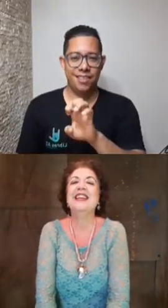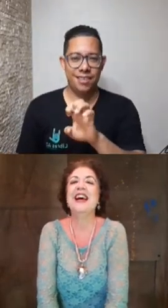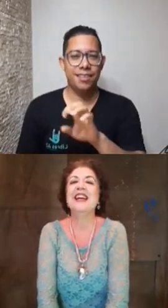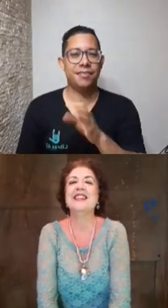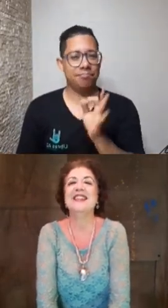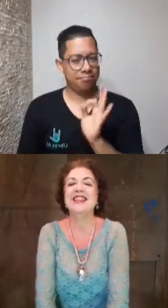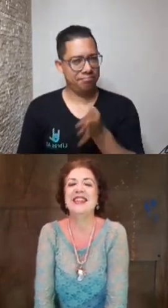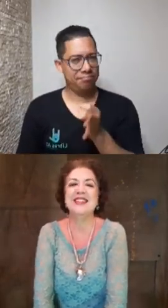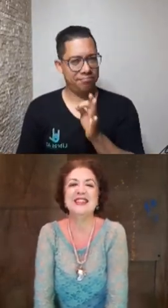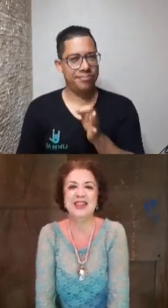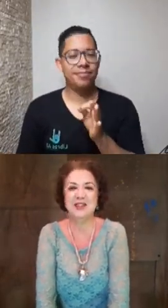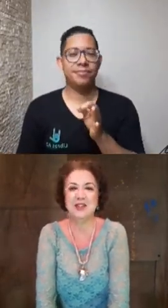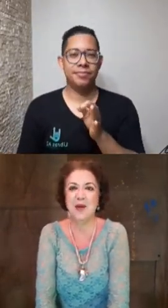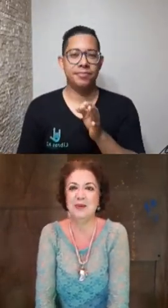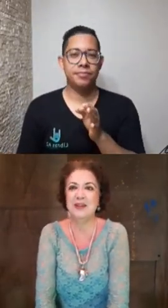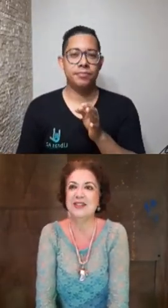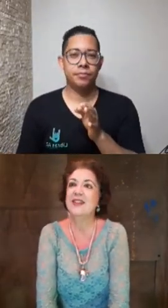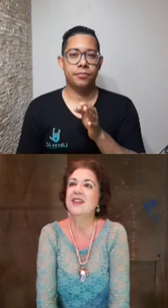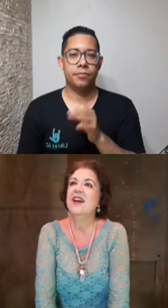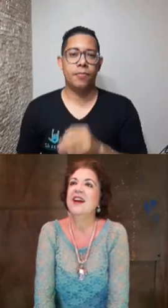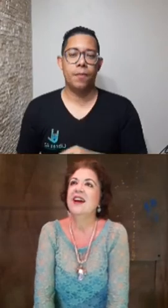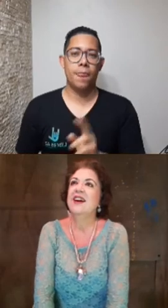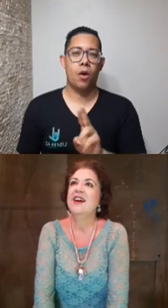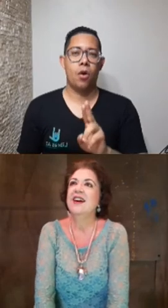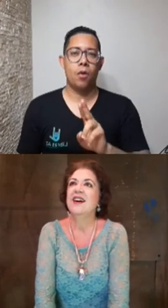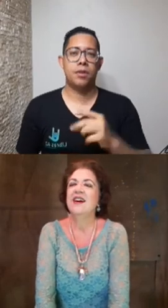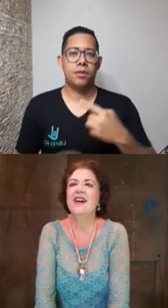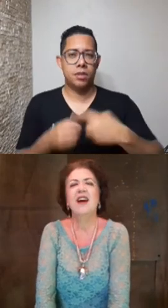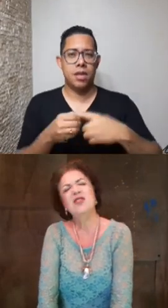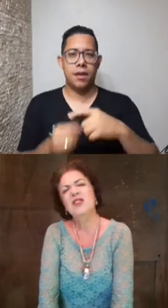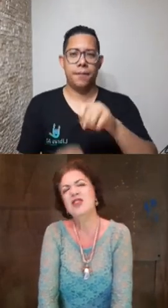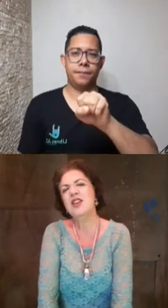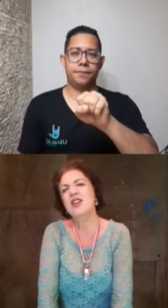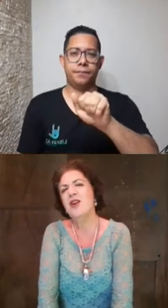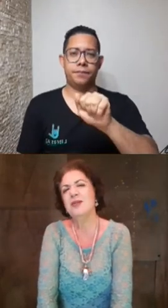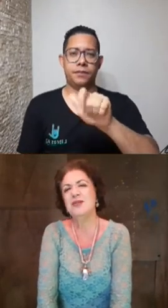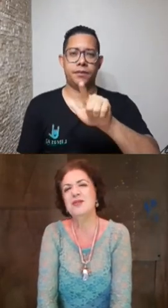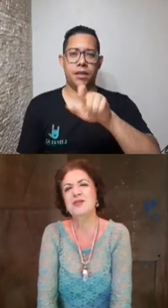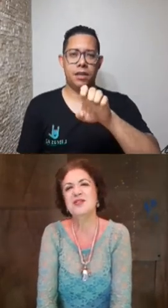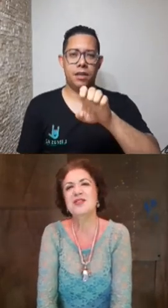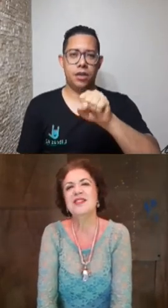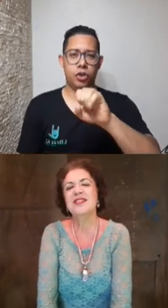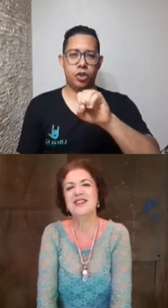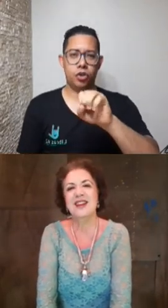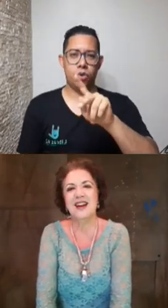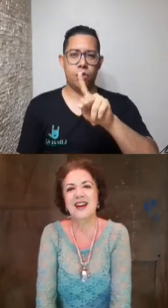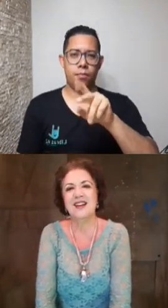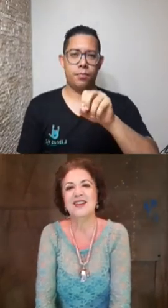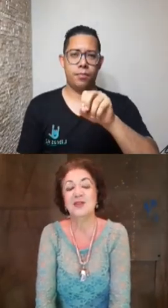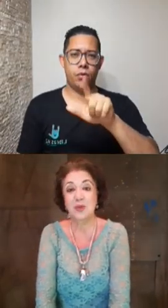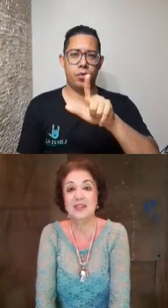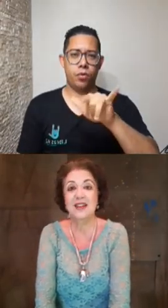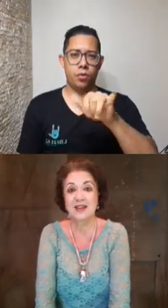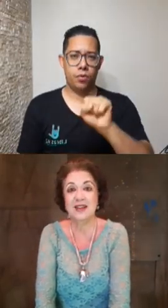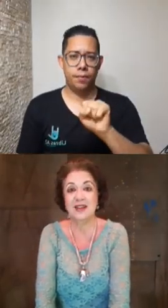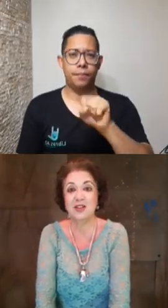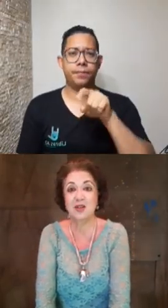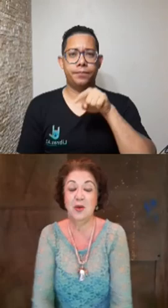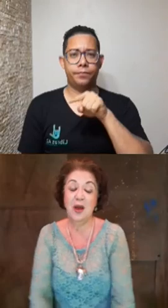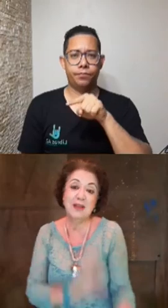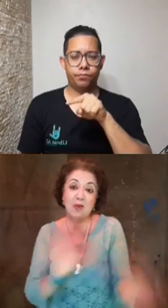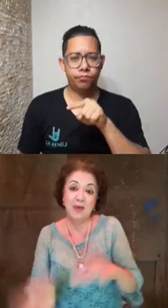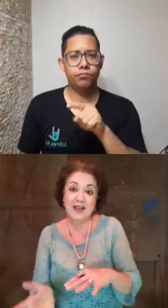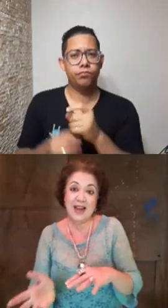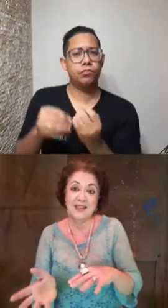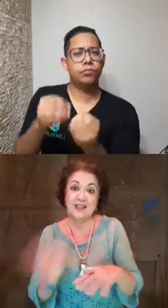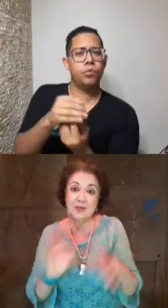Ele nasce em Salesópolis, a uns 20 quilômetros do Oceano Atlântico.